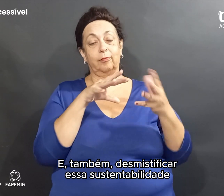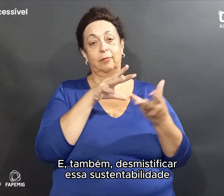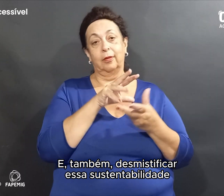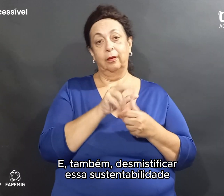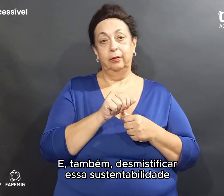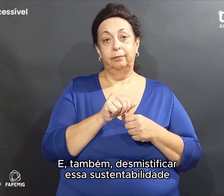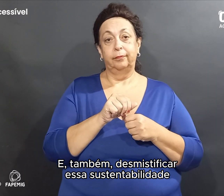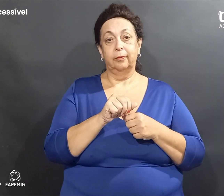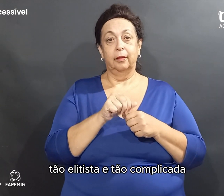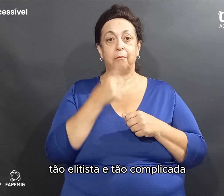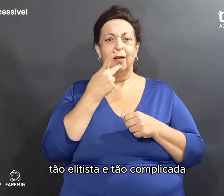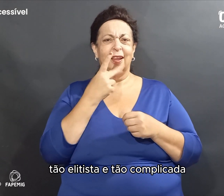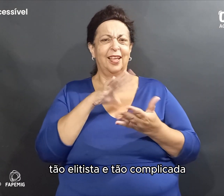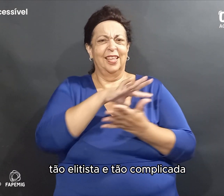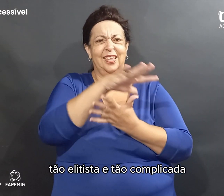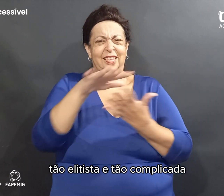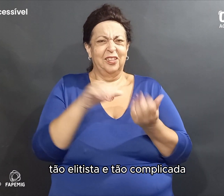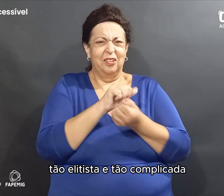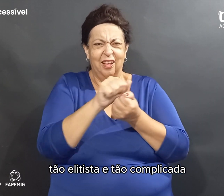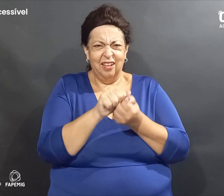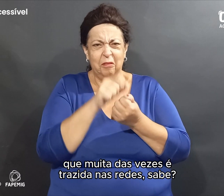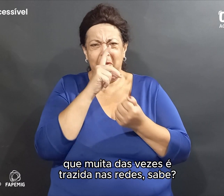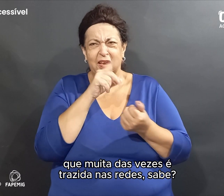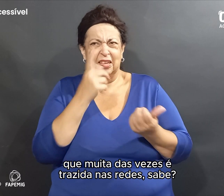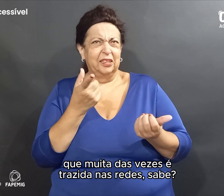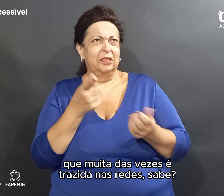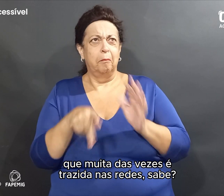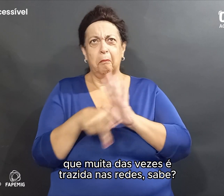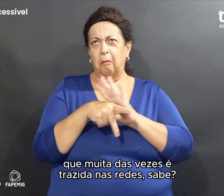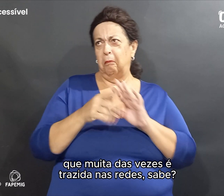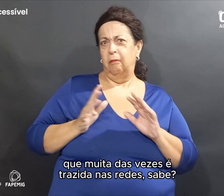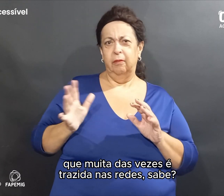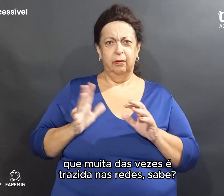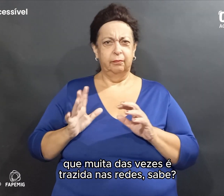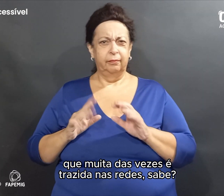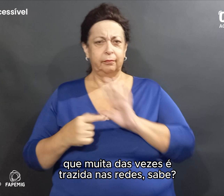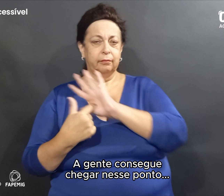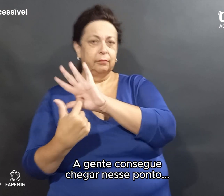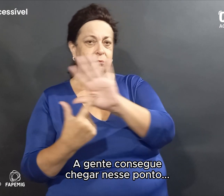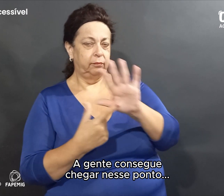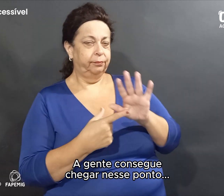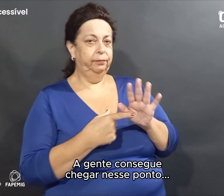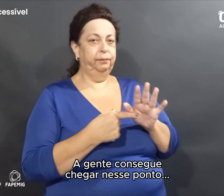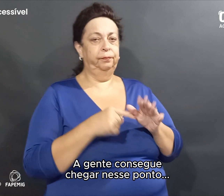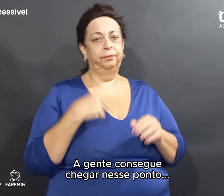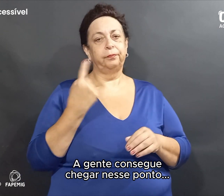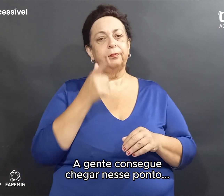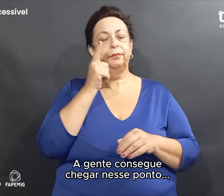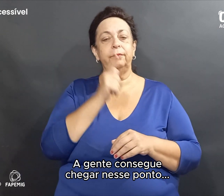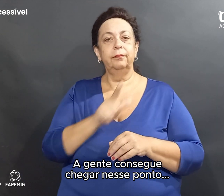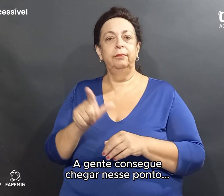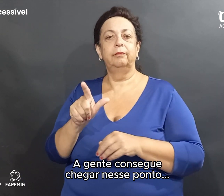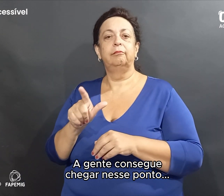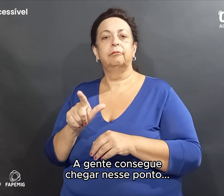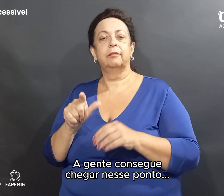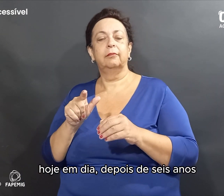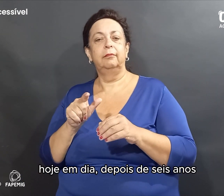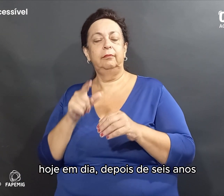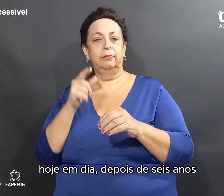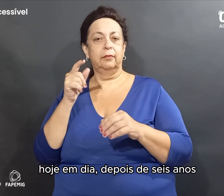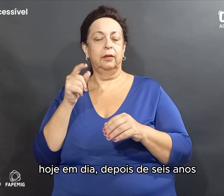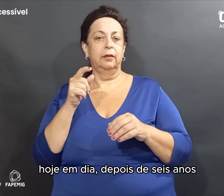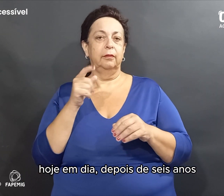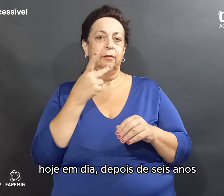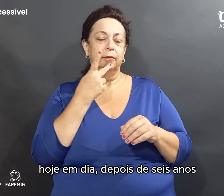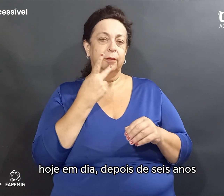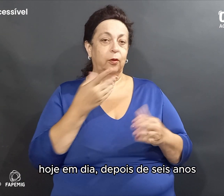desmistificar essa sustentabilidade tão elitista e tão complicada que muitas das vezes são trazidas nas redes, sabe? A gente consegue chegar nesse ponto